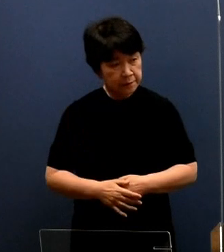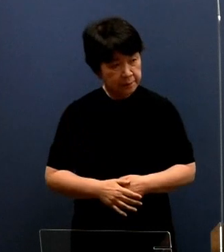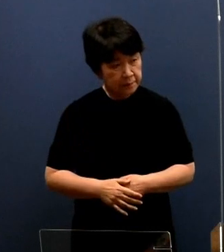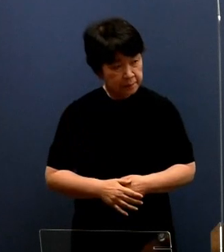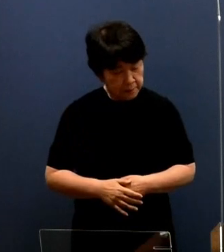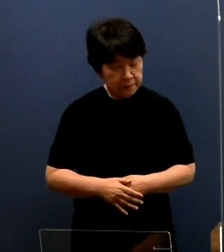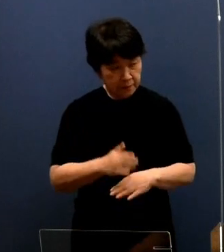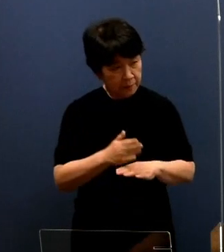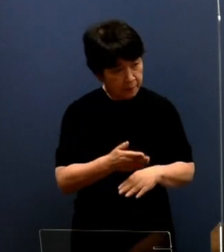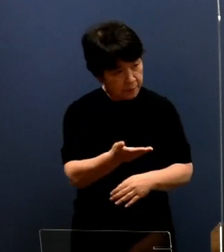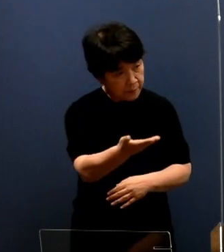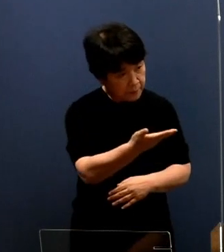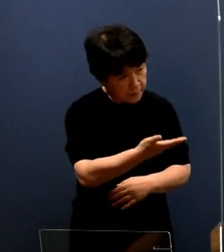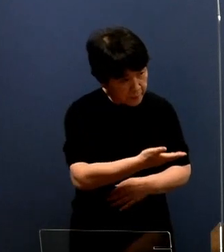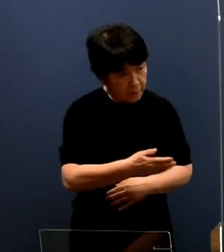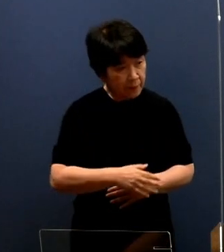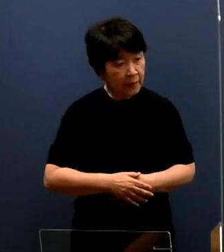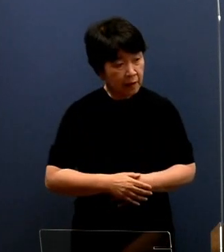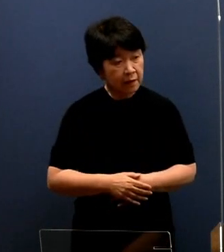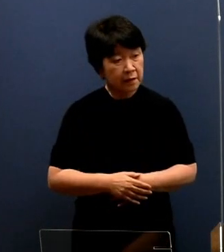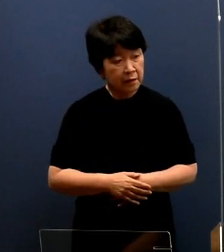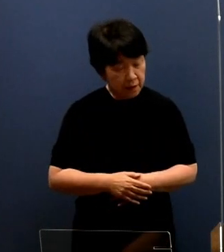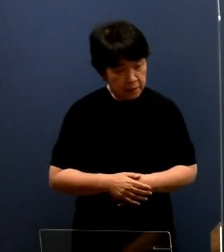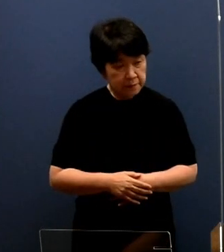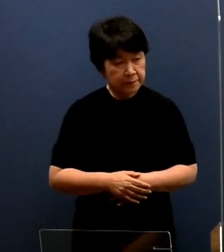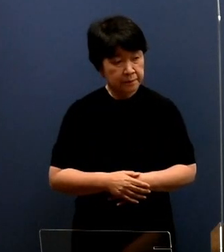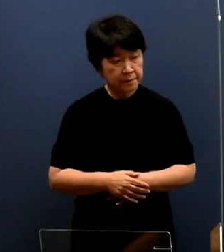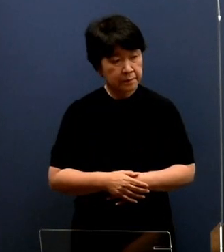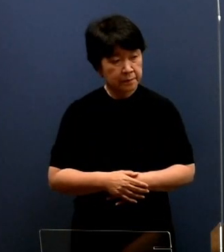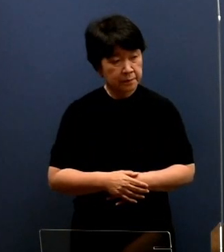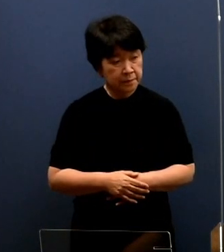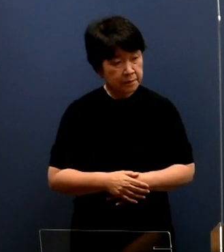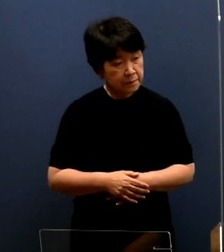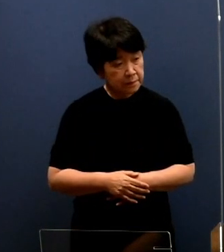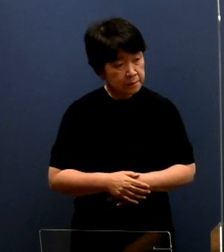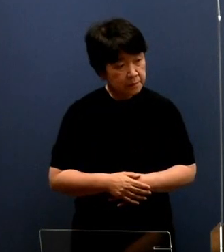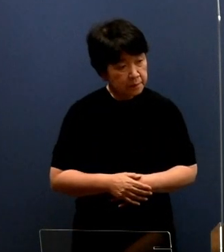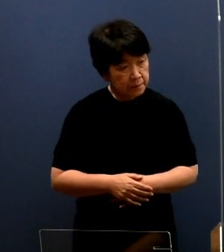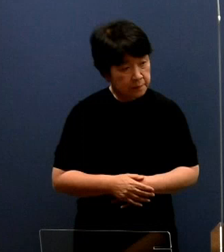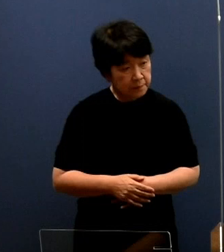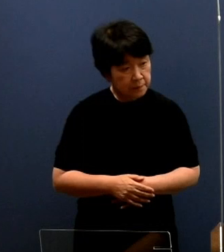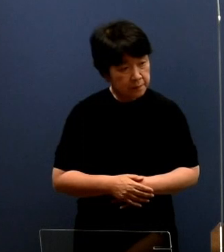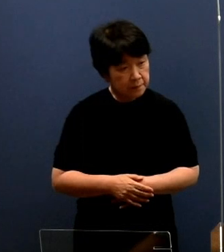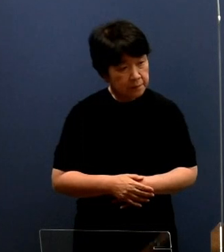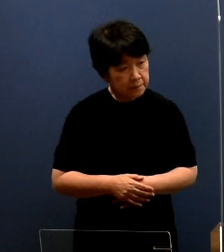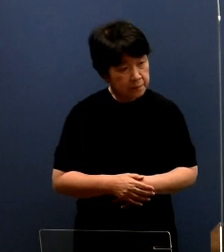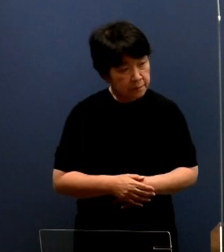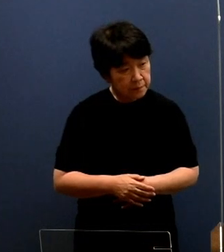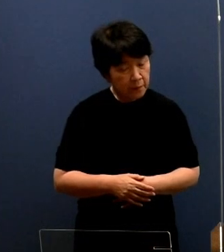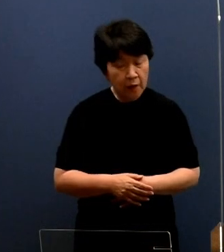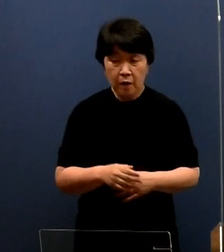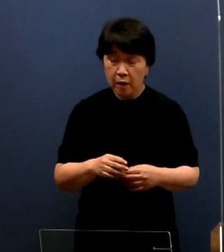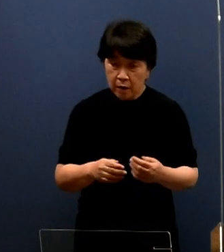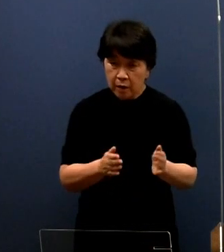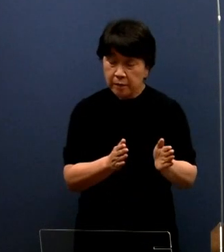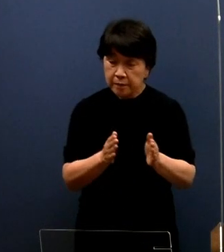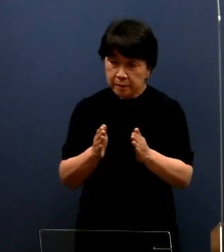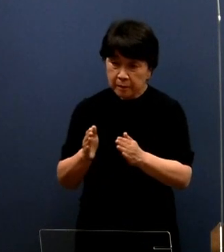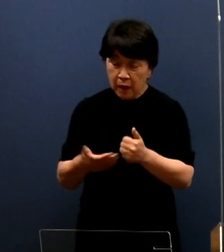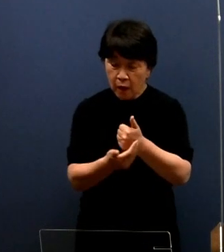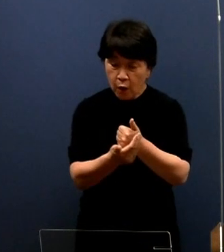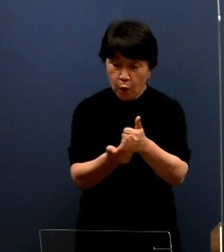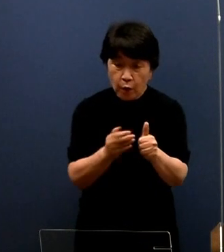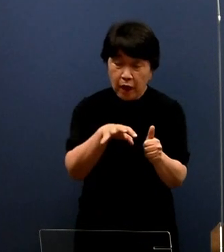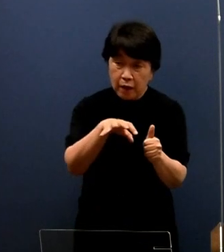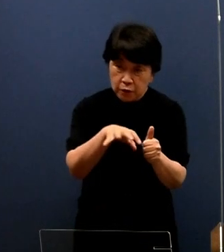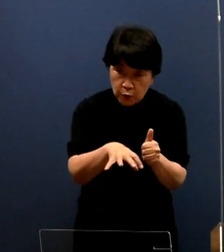ありがとうございます。質問の準備もそういった内容でしたので、すみません。あとちょっと話題が変わるんですけど、保健所の支援体制、今、県